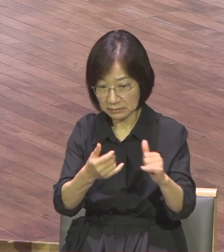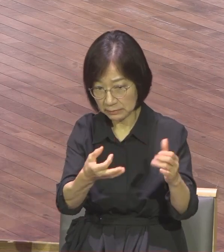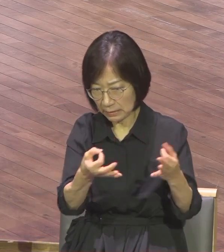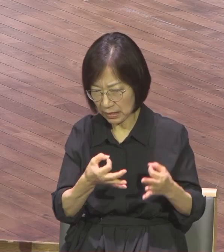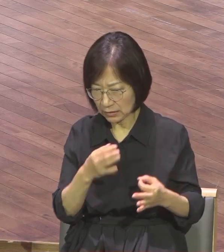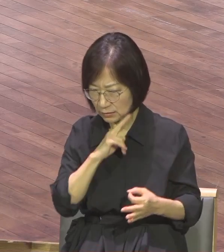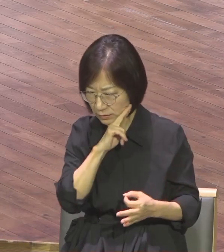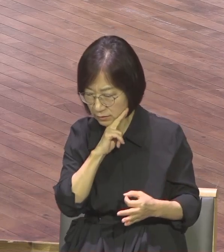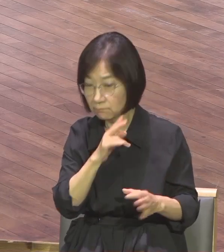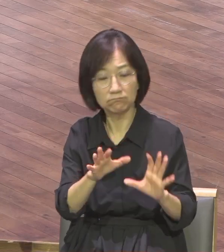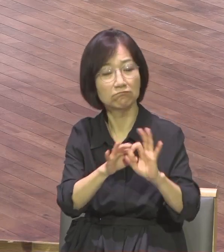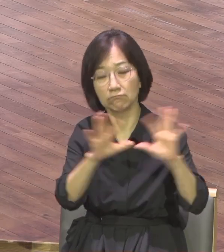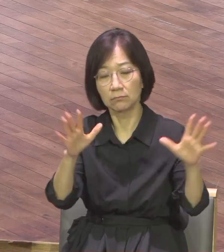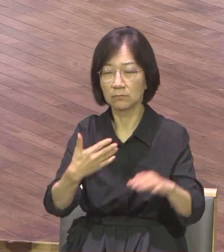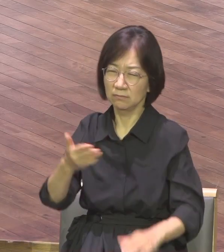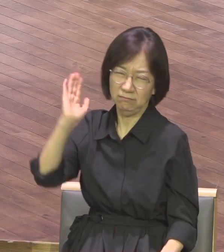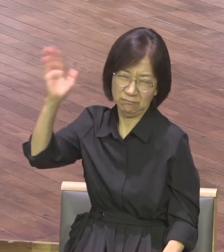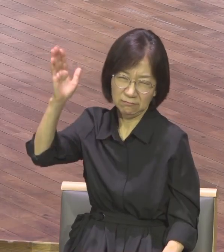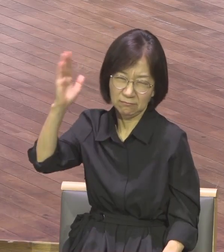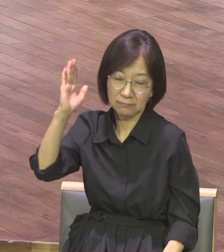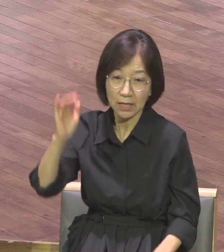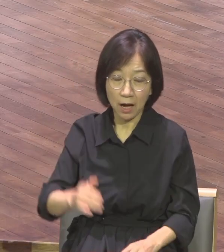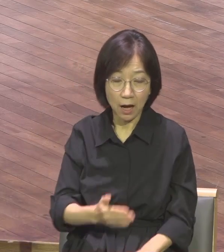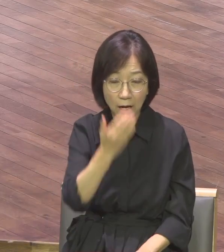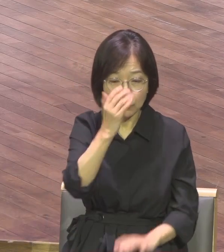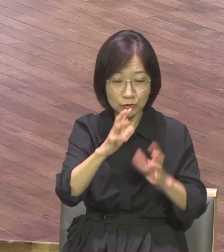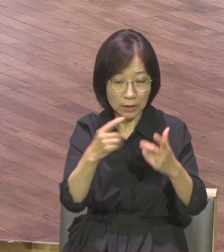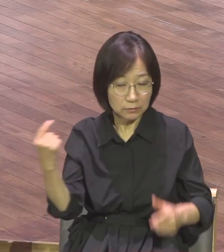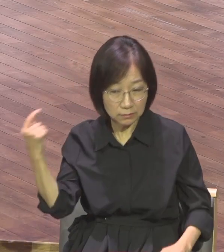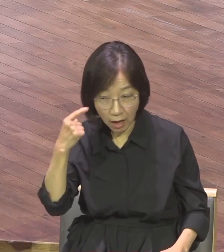유대인들을 당혹하게 만들었어요. 유대인들에게